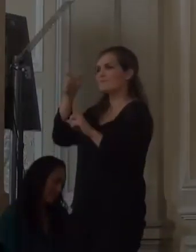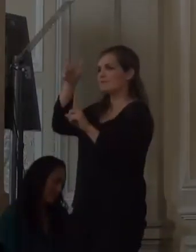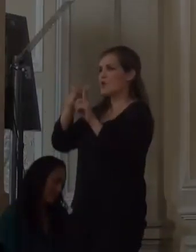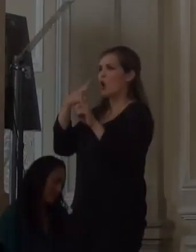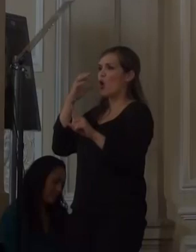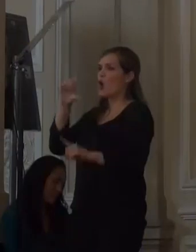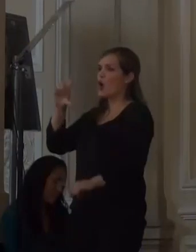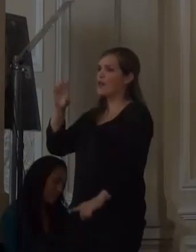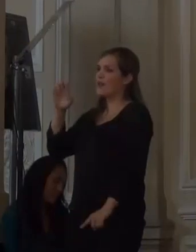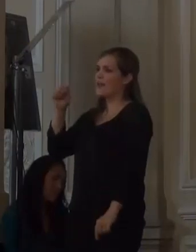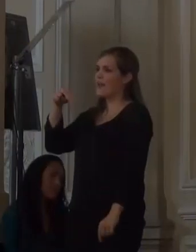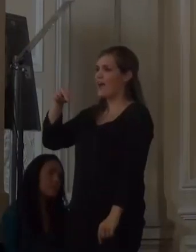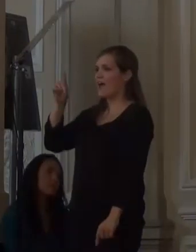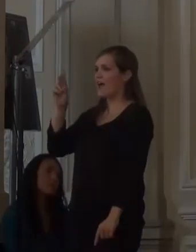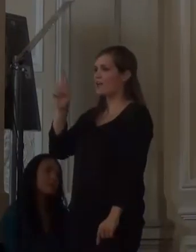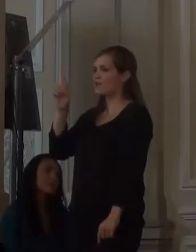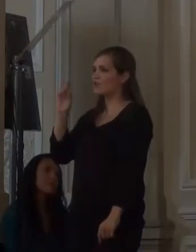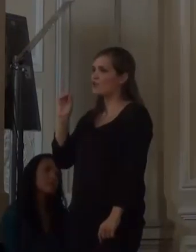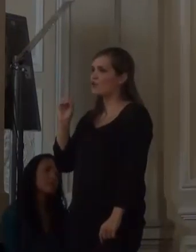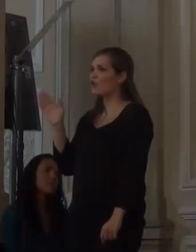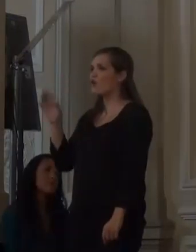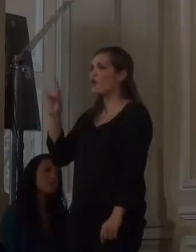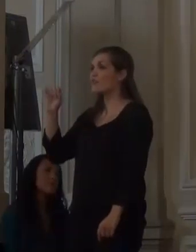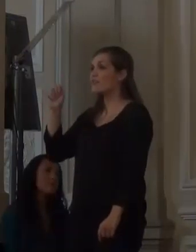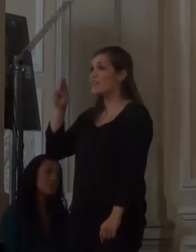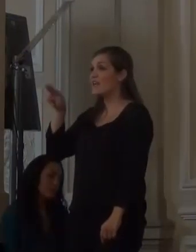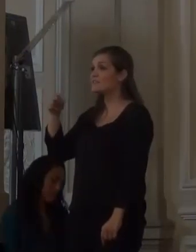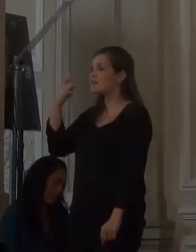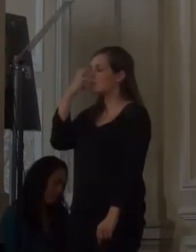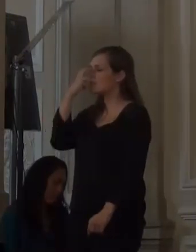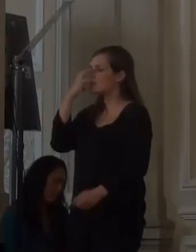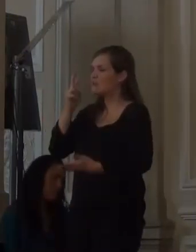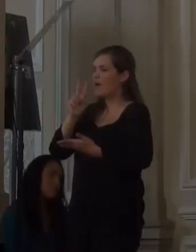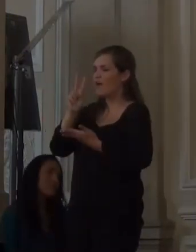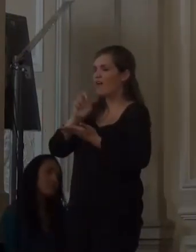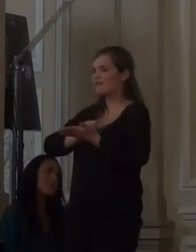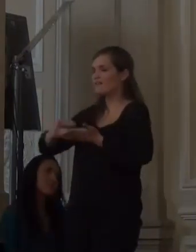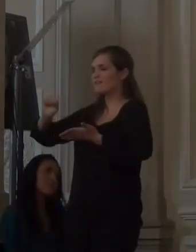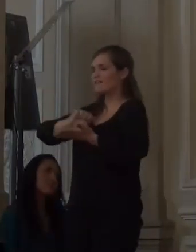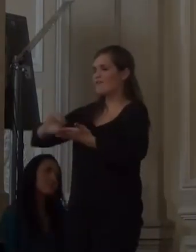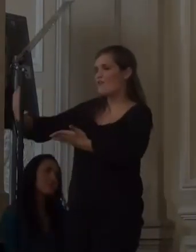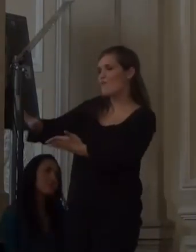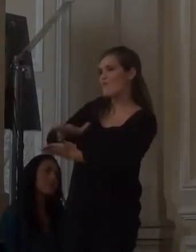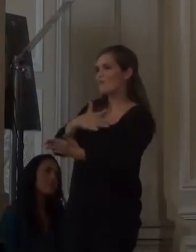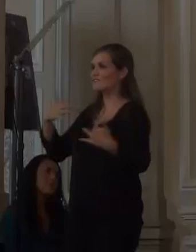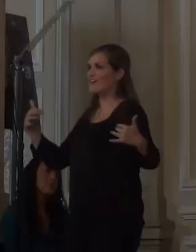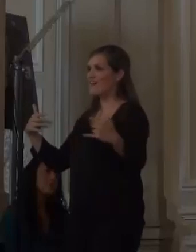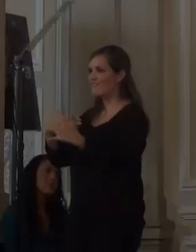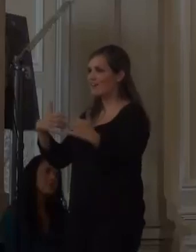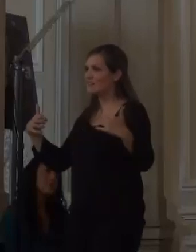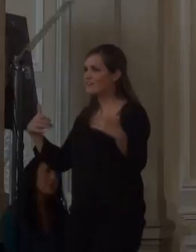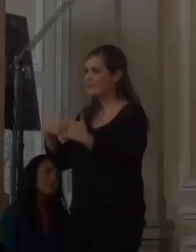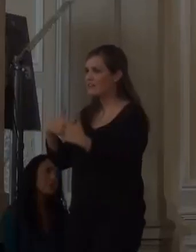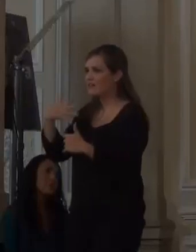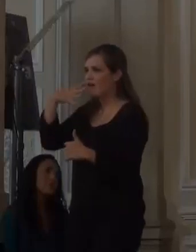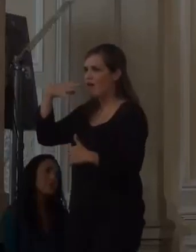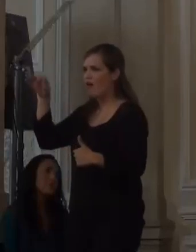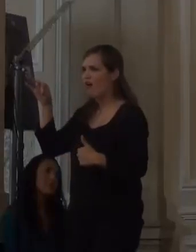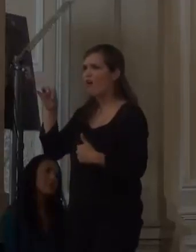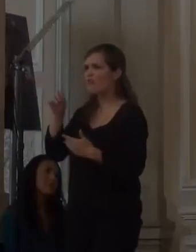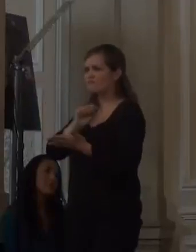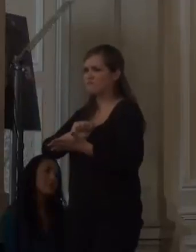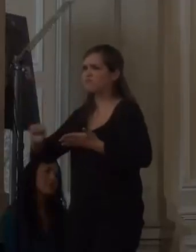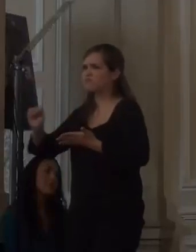Díaz, el poeta ciego de la canción vallenata, quien sembró, quien